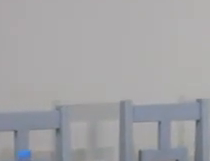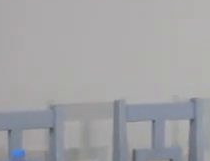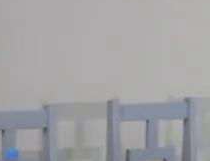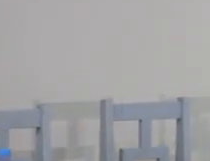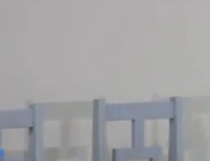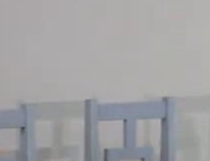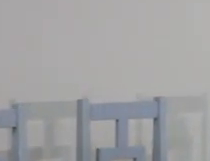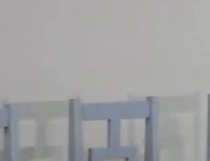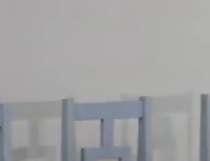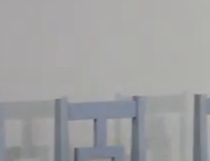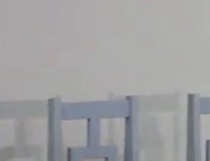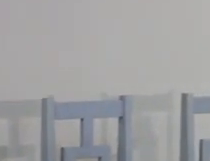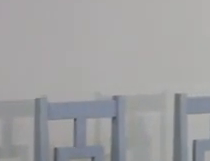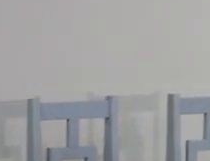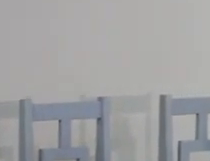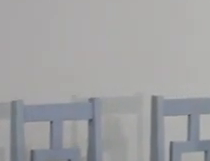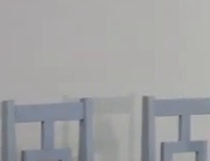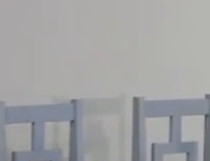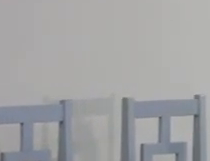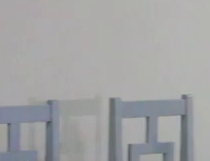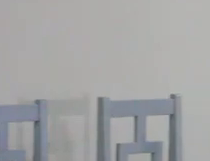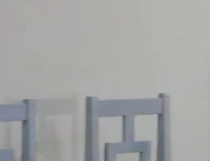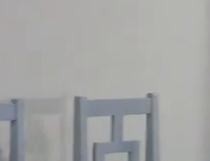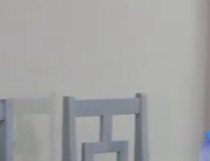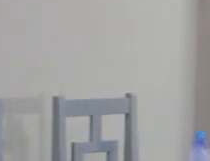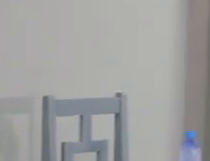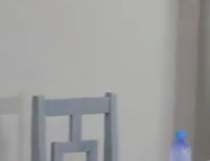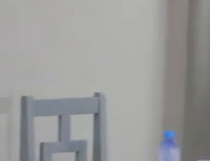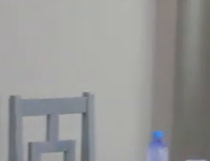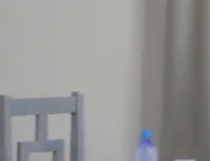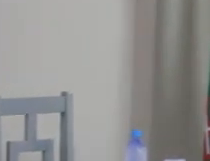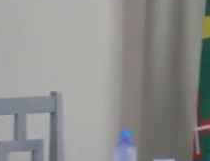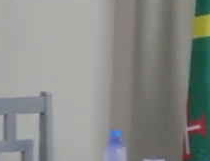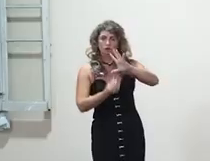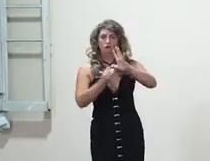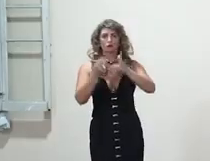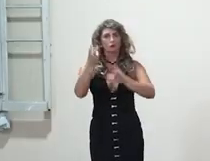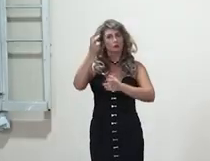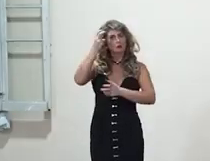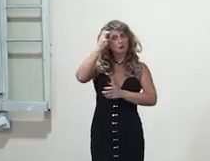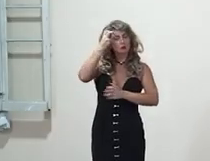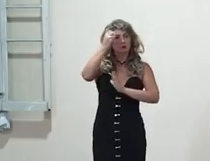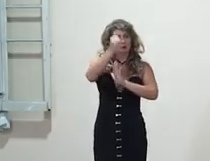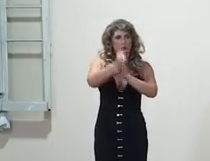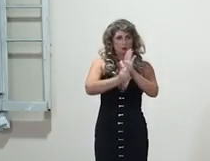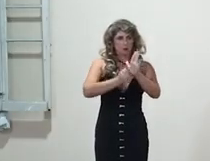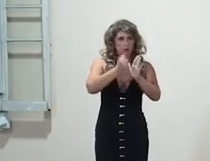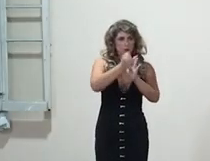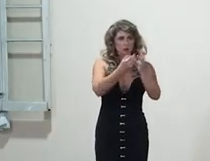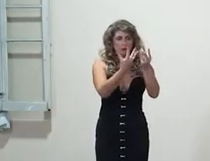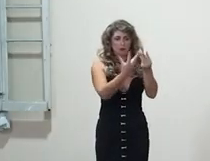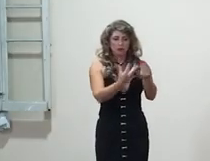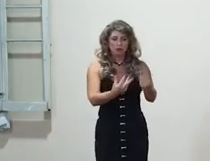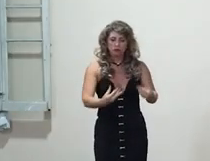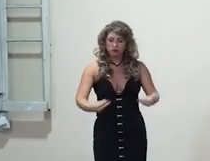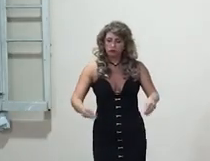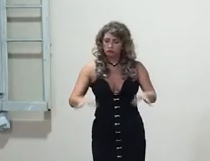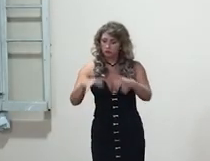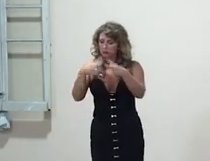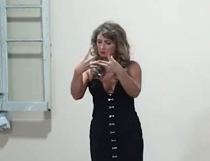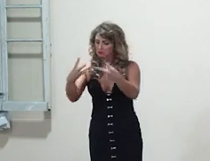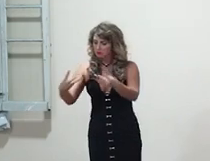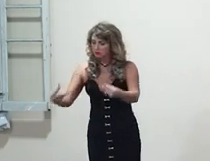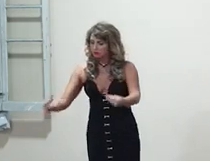O patrimônio histórico, artístico, cultural de Paranaguá está se esvaindo. Isso é